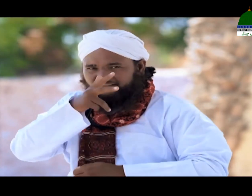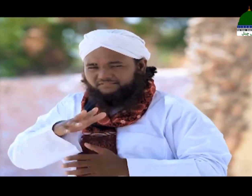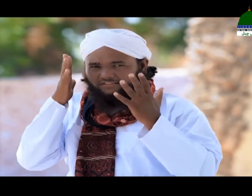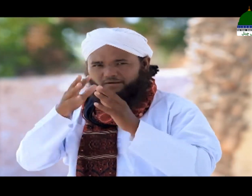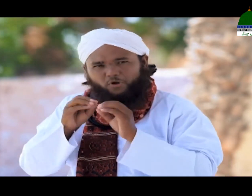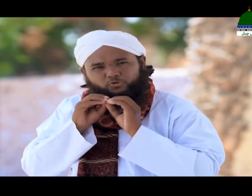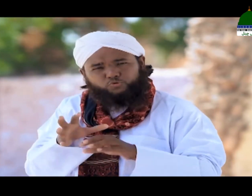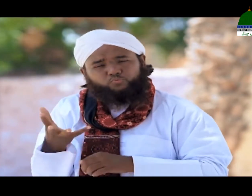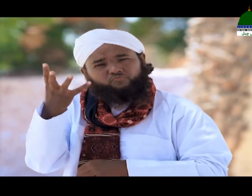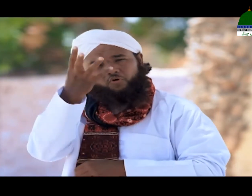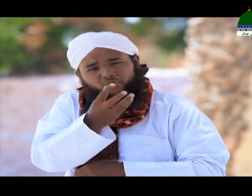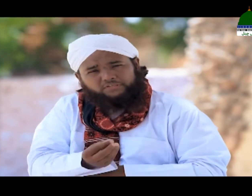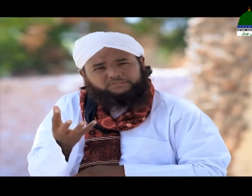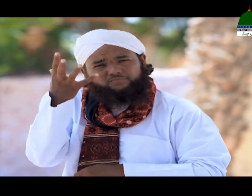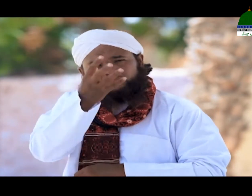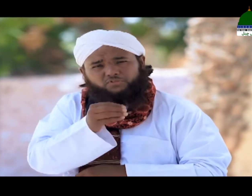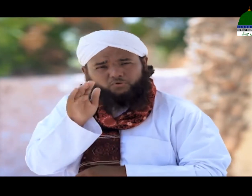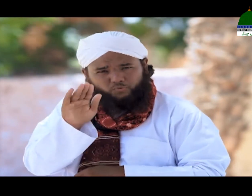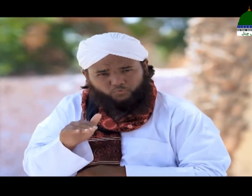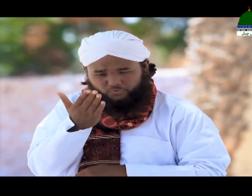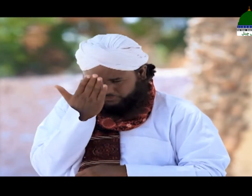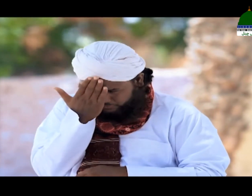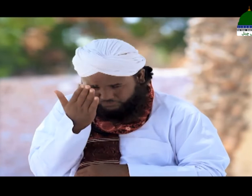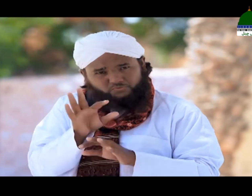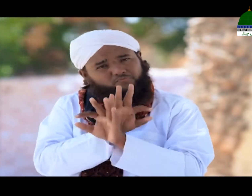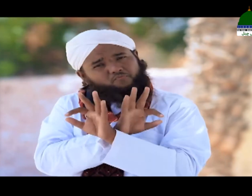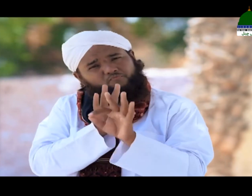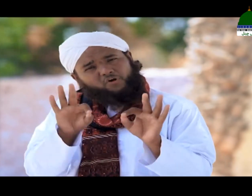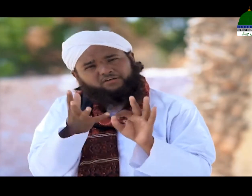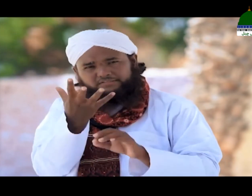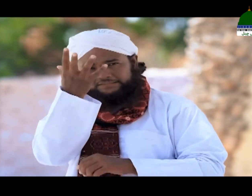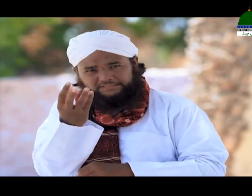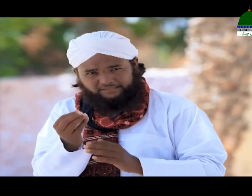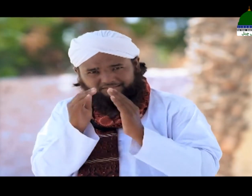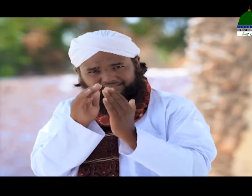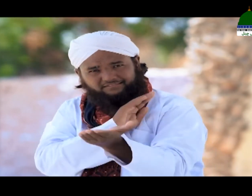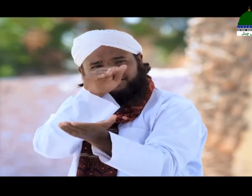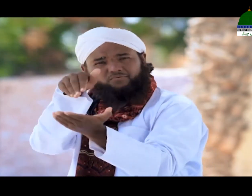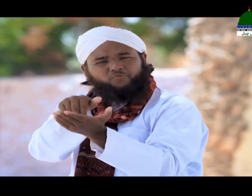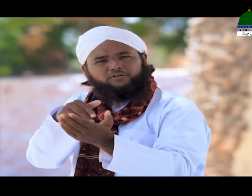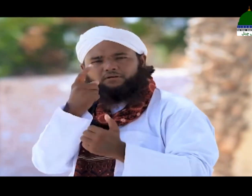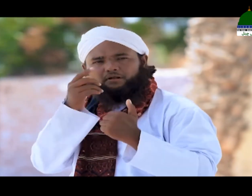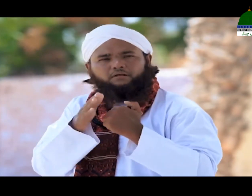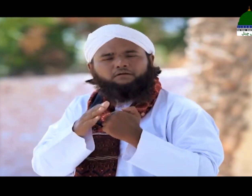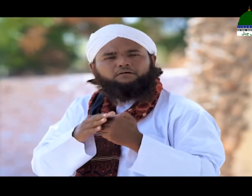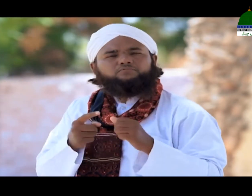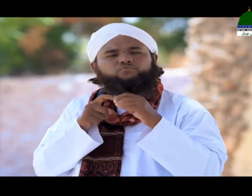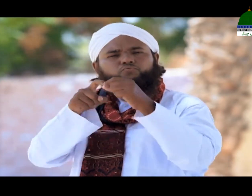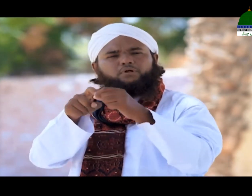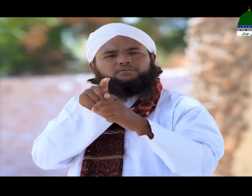لگا اور سارا دن اسی طرح رکوع و سجود میں گزار دیا۔ شام کو جب گھر پہنچا تو اس کی زوجہ نے پوچھا،